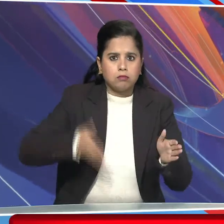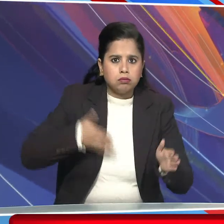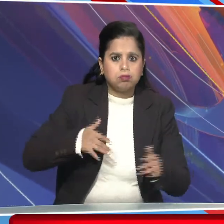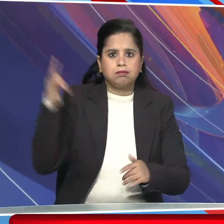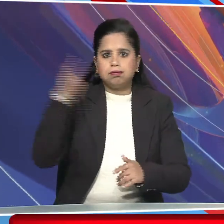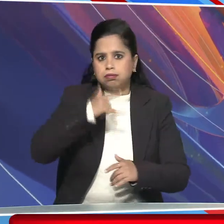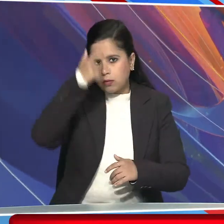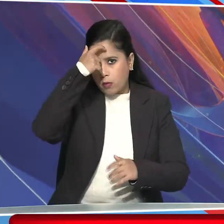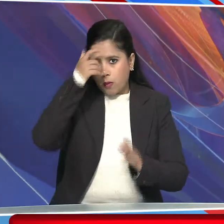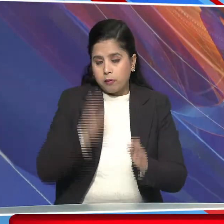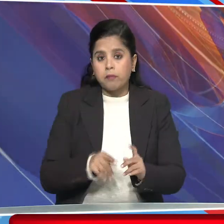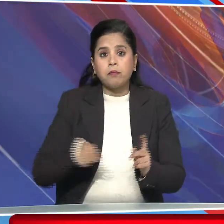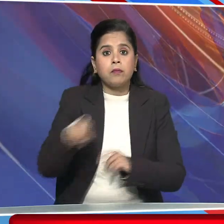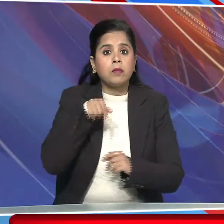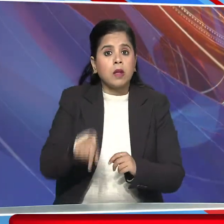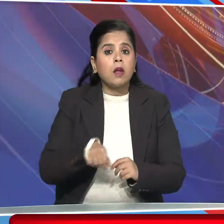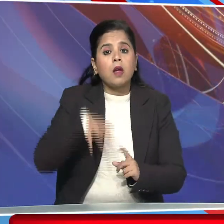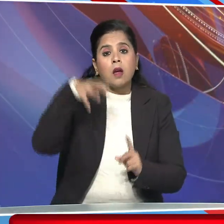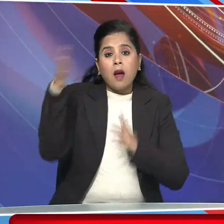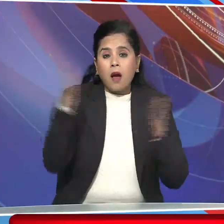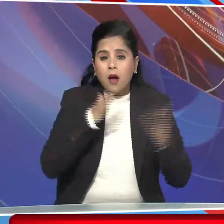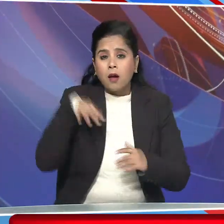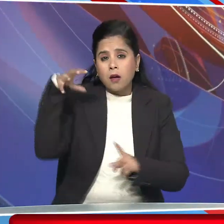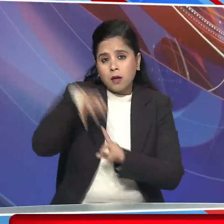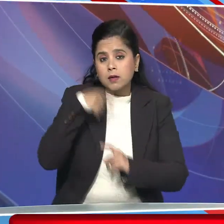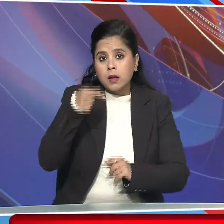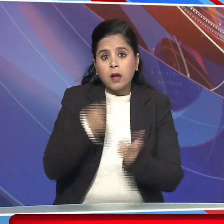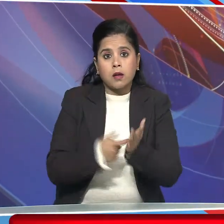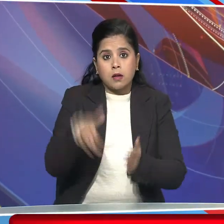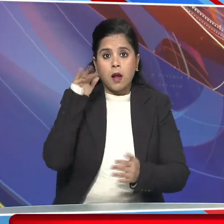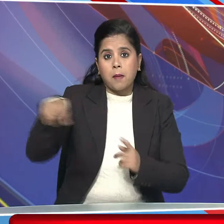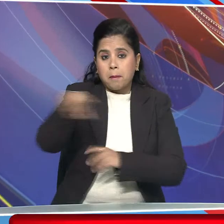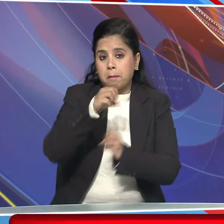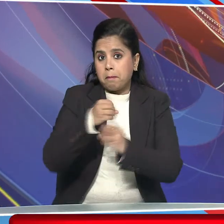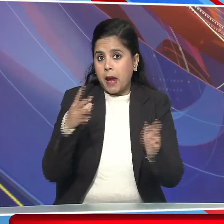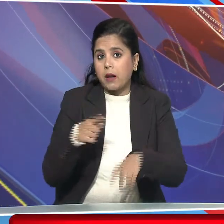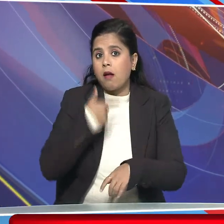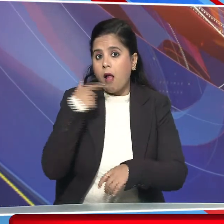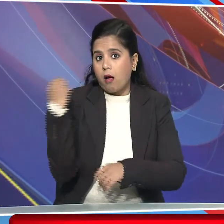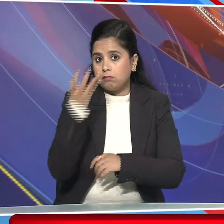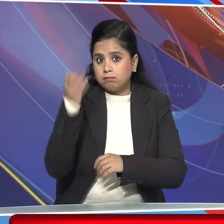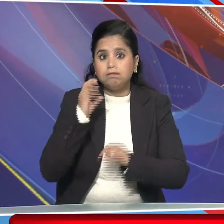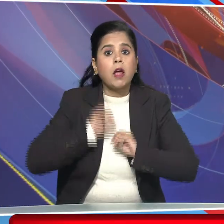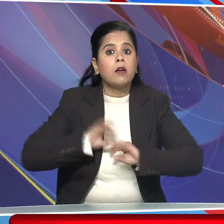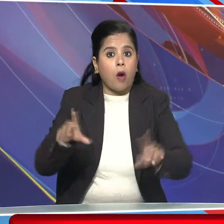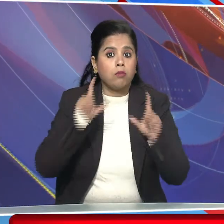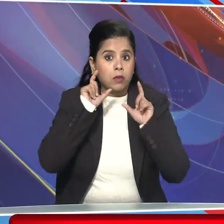मौसम विभाग ने राजस्थान के कई जिलों के लिए रेड अलर्ट किया जारी